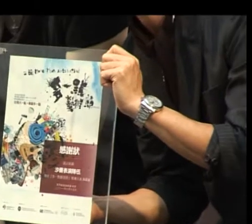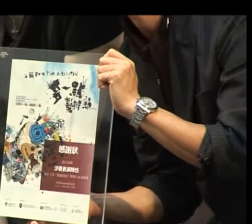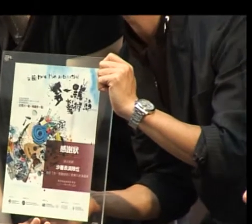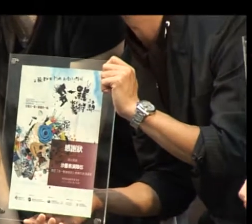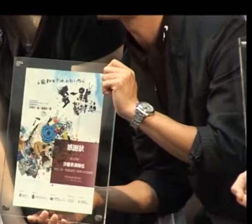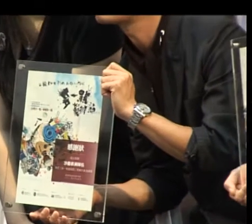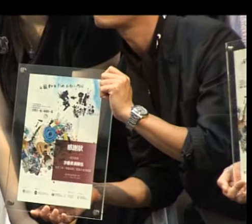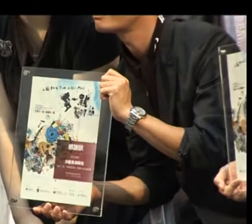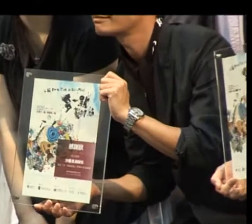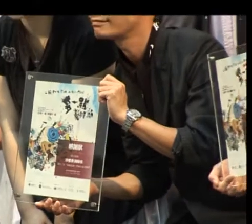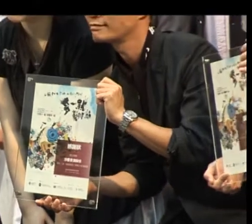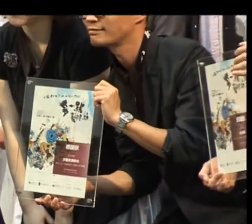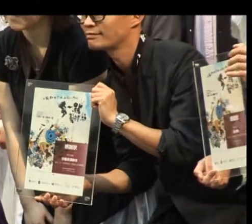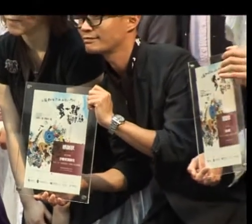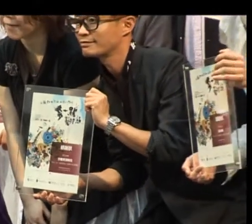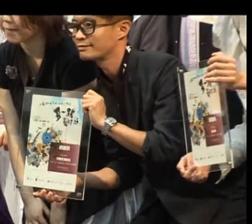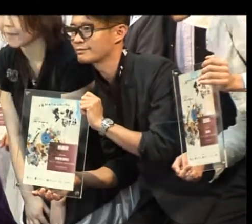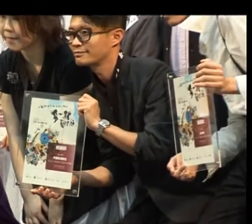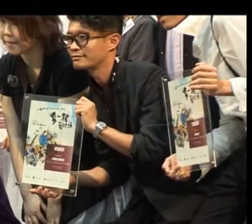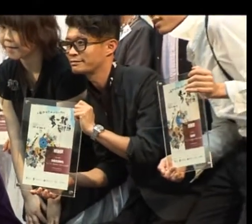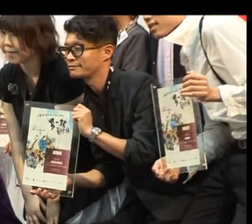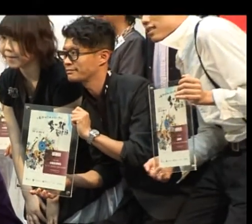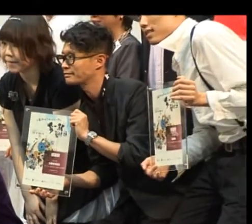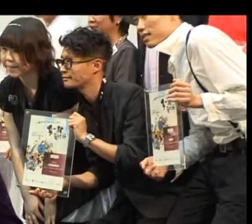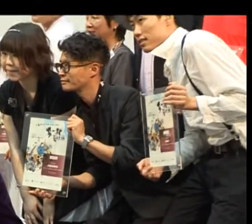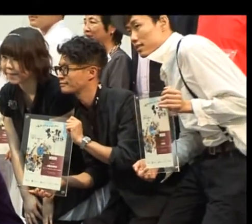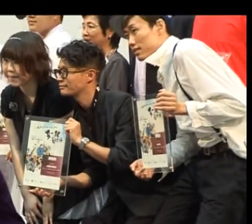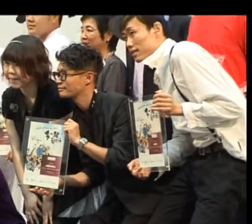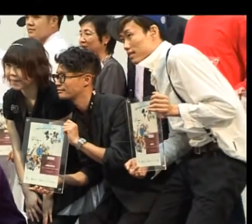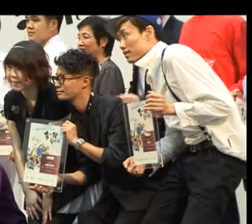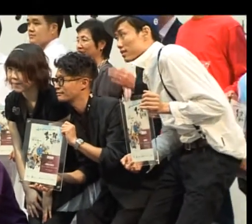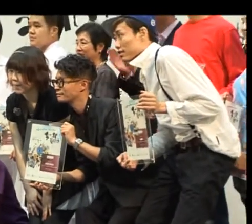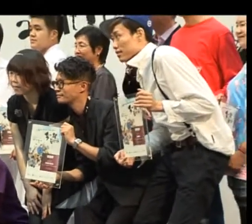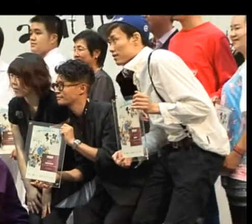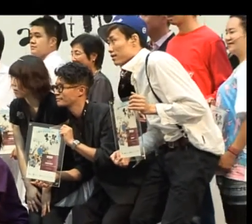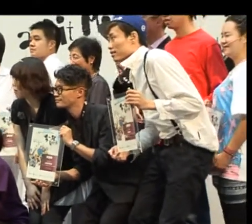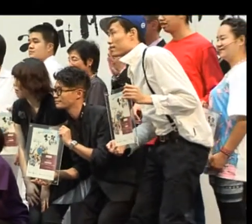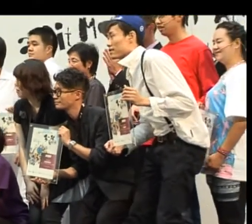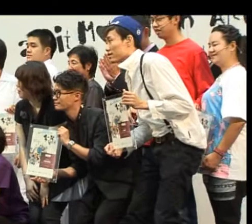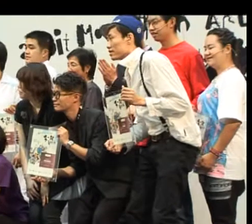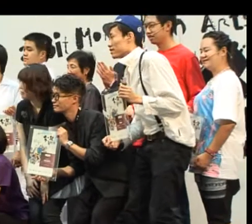能藝術會的執行委員都一起上台拍了這張照片，好嗎？好，有請。